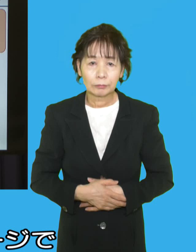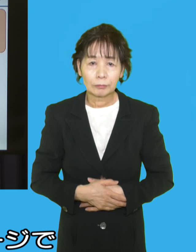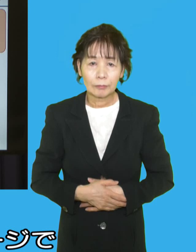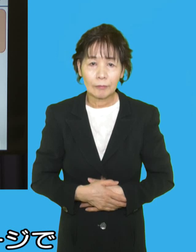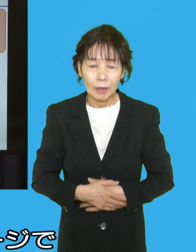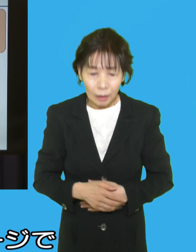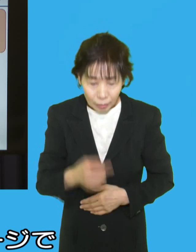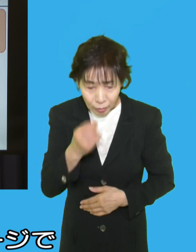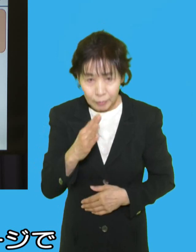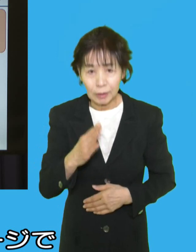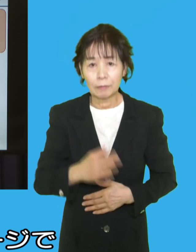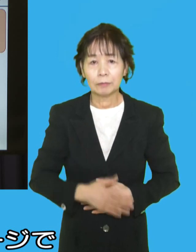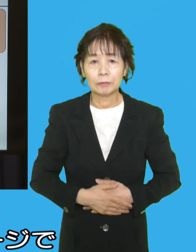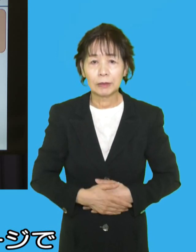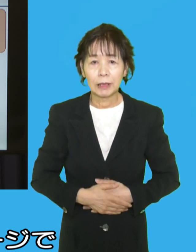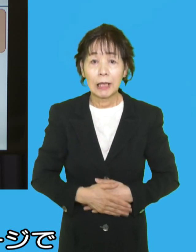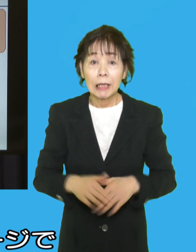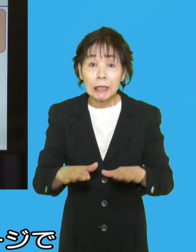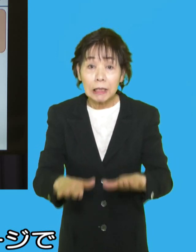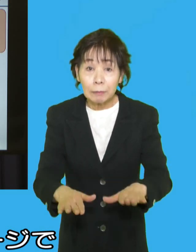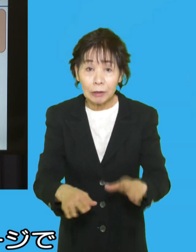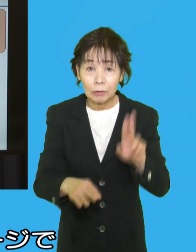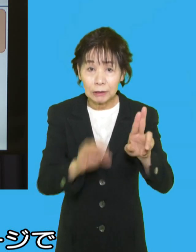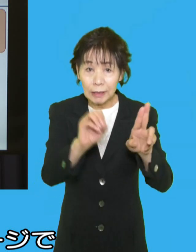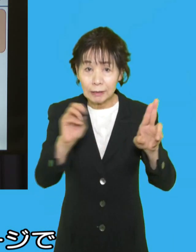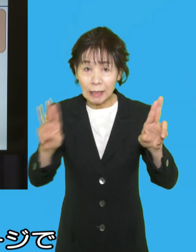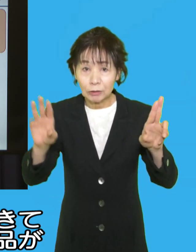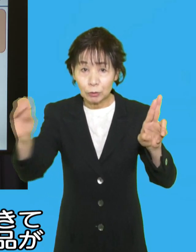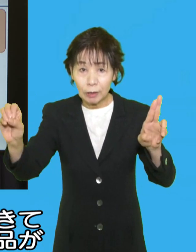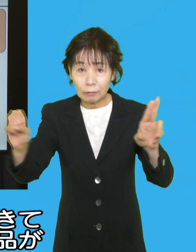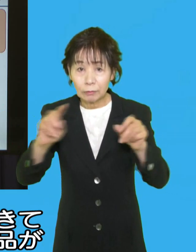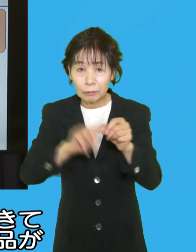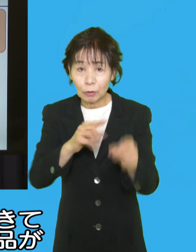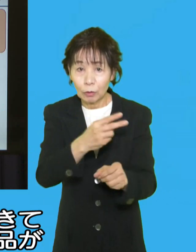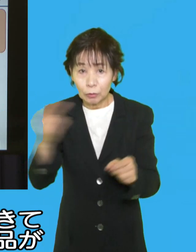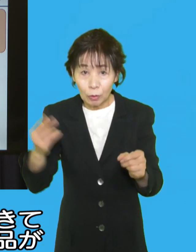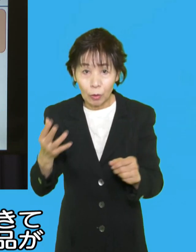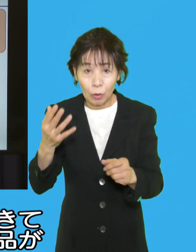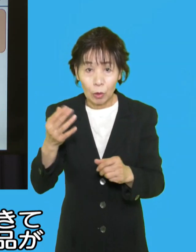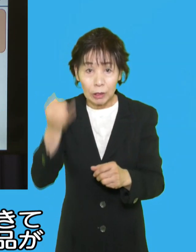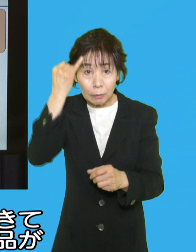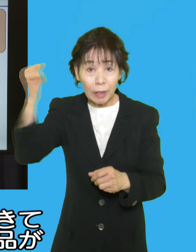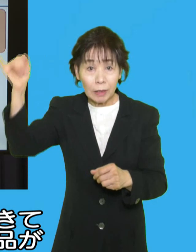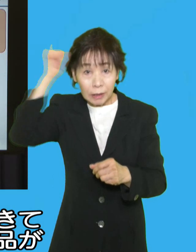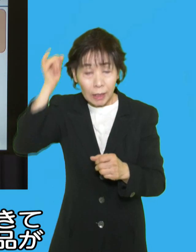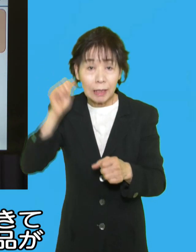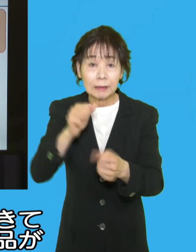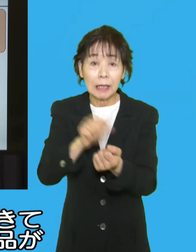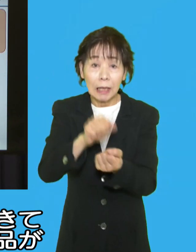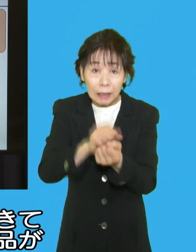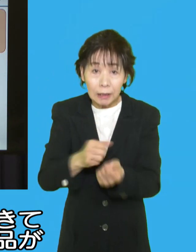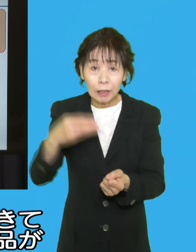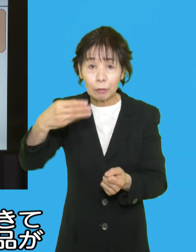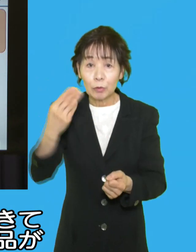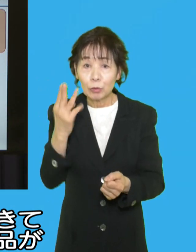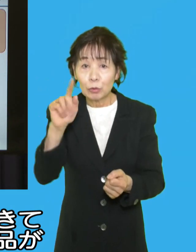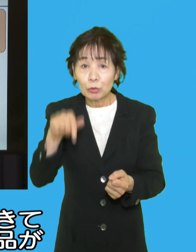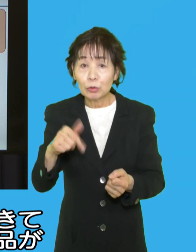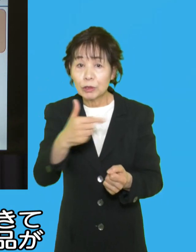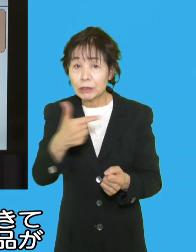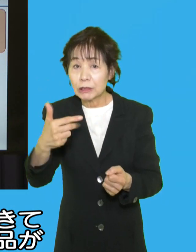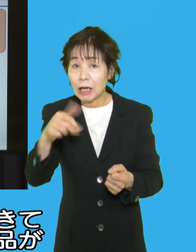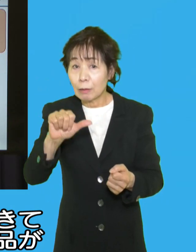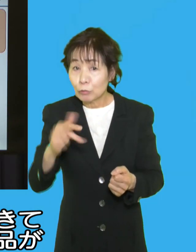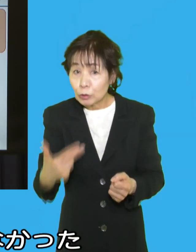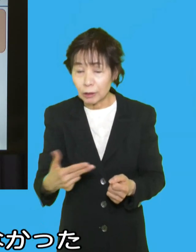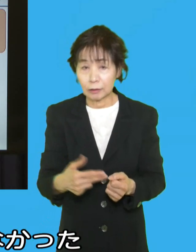池野市長です。この今の2030年度のイメージで、堺ミュージアムというものができてですね、そこにまあ